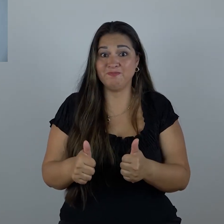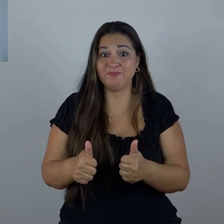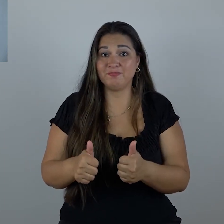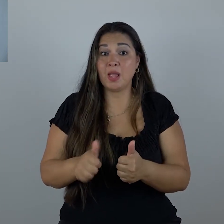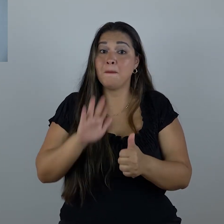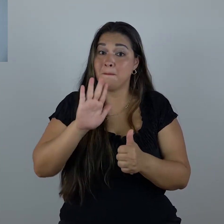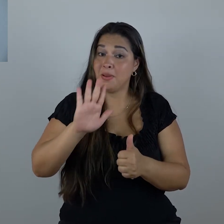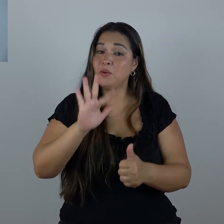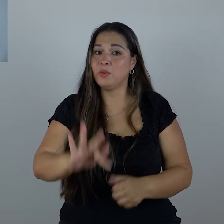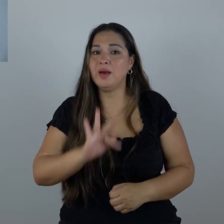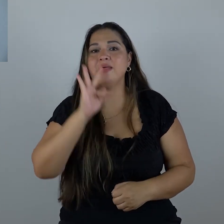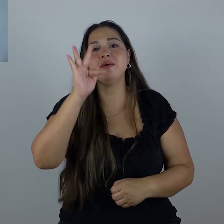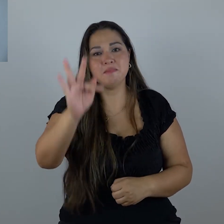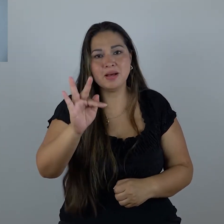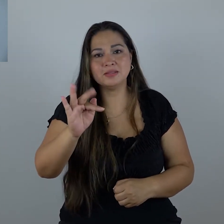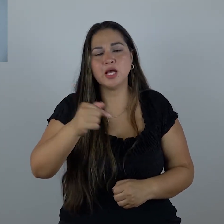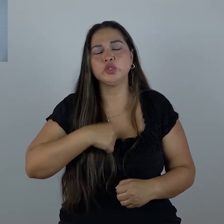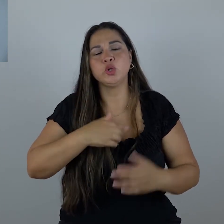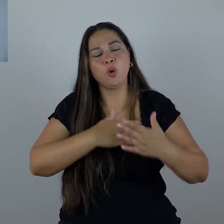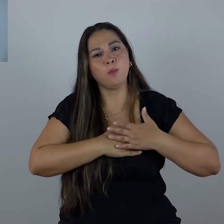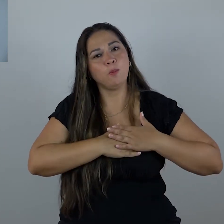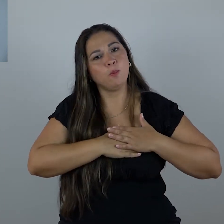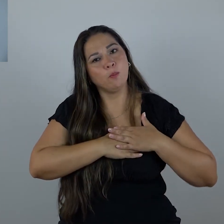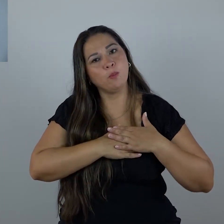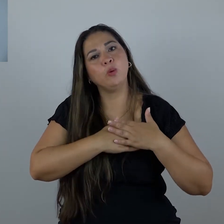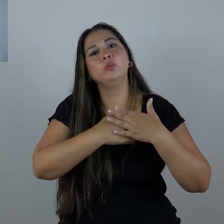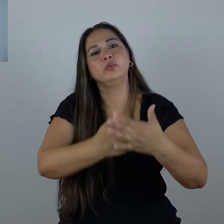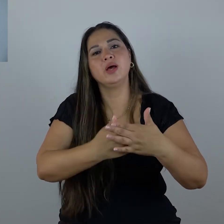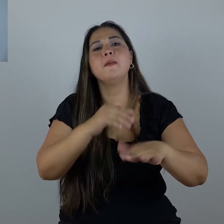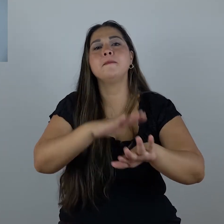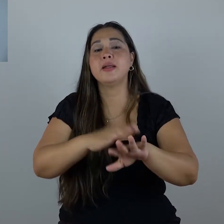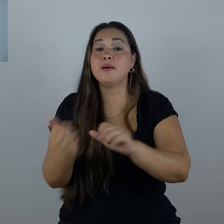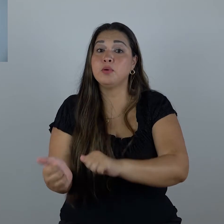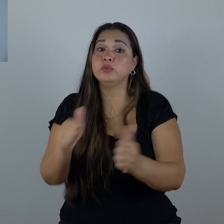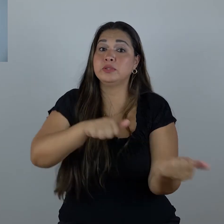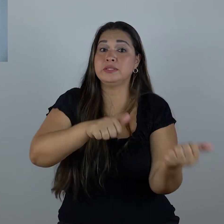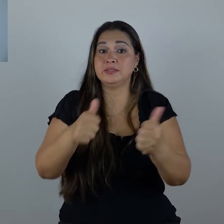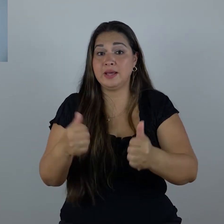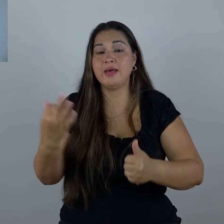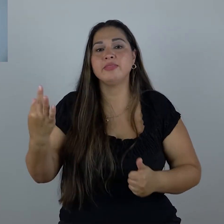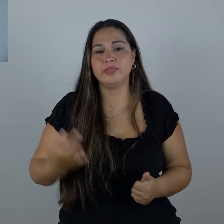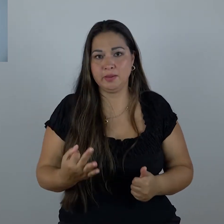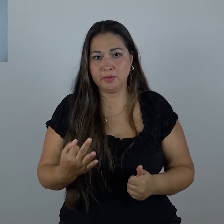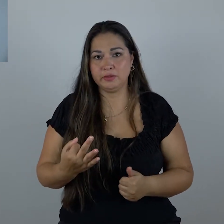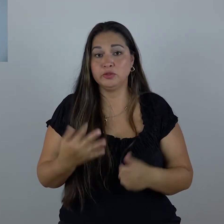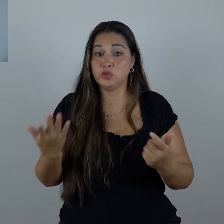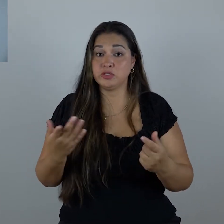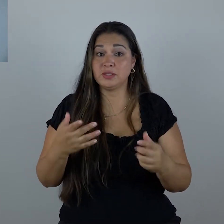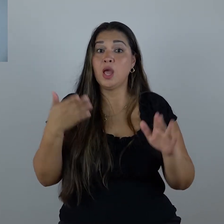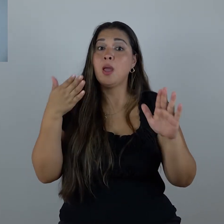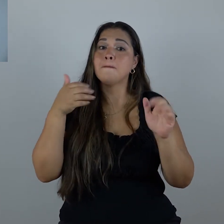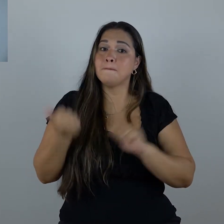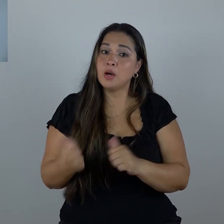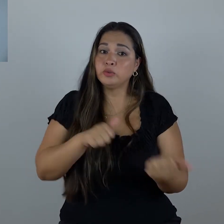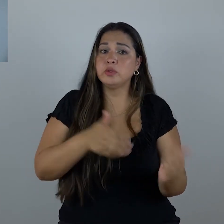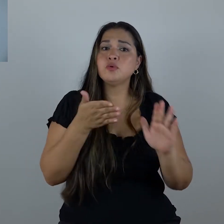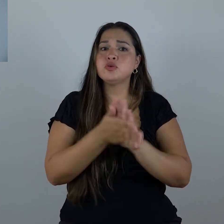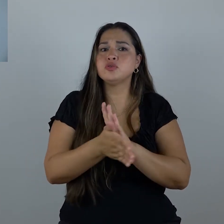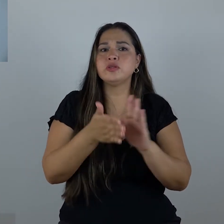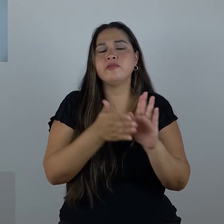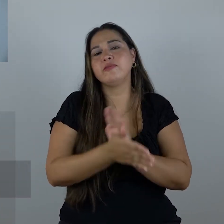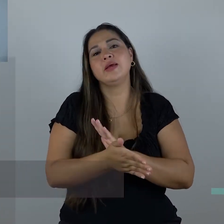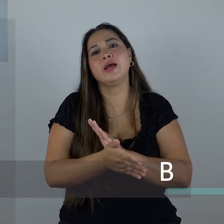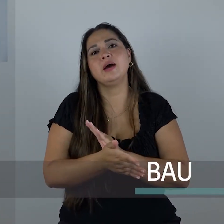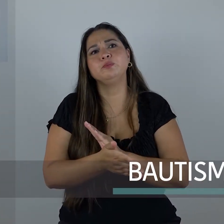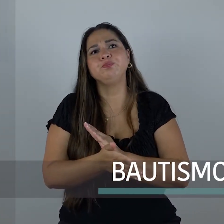Es decir, tu voluntad entra en juego en esta etapa. Es una decisión personal el bautismo, es